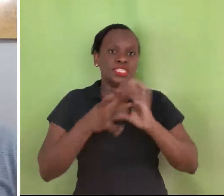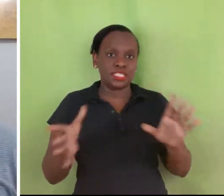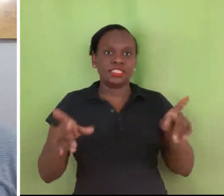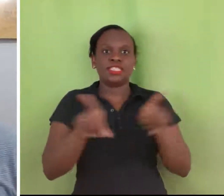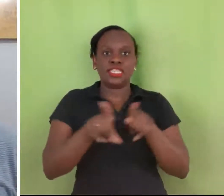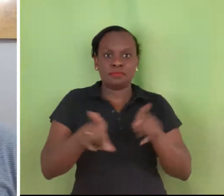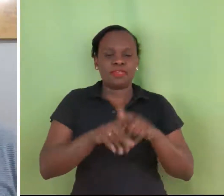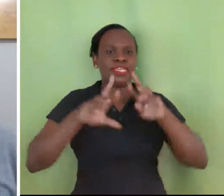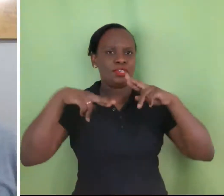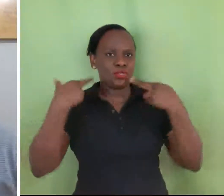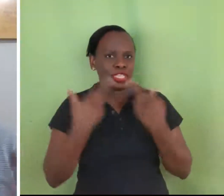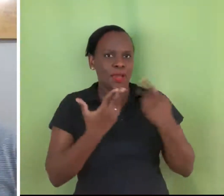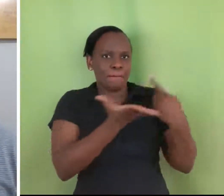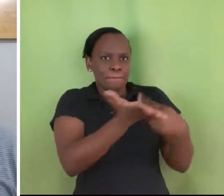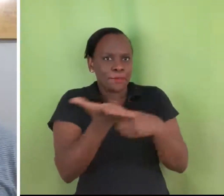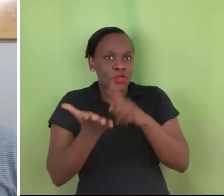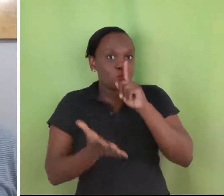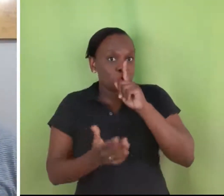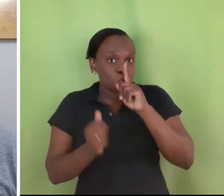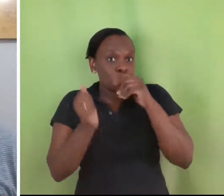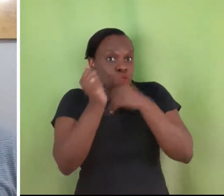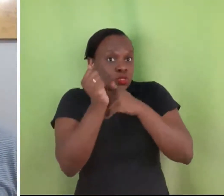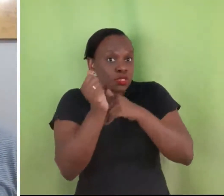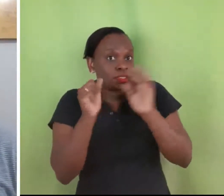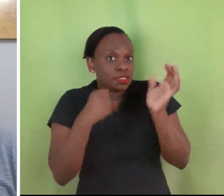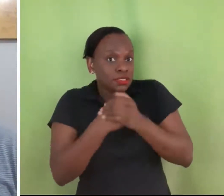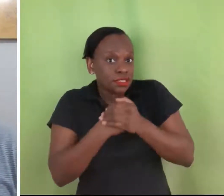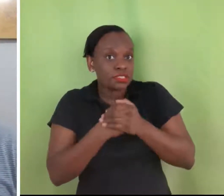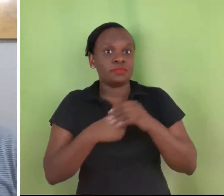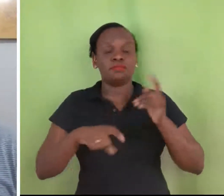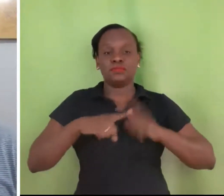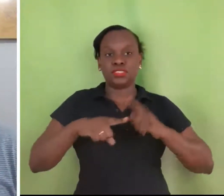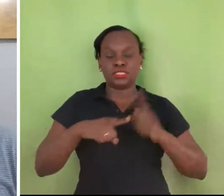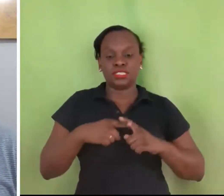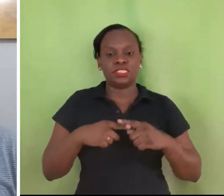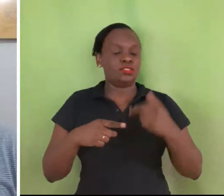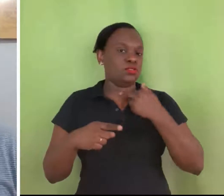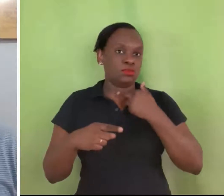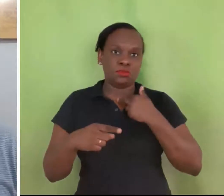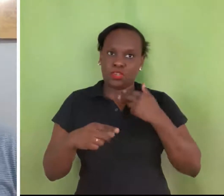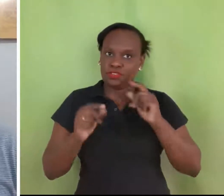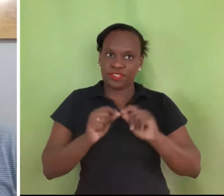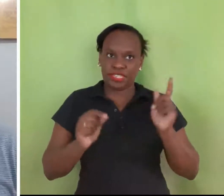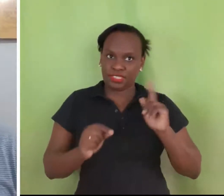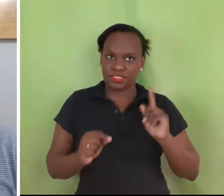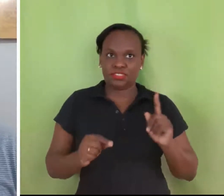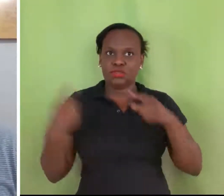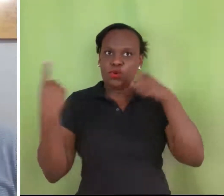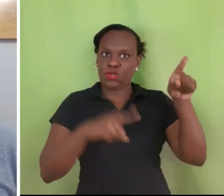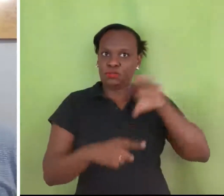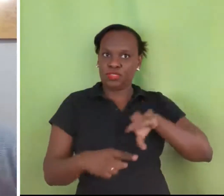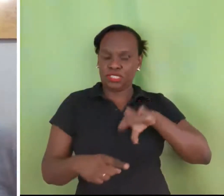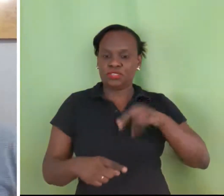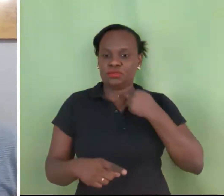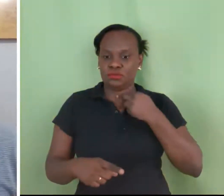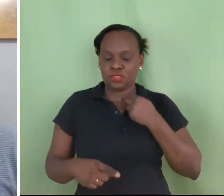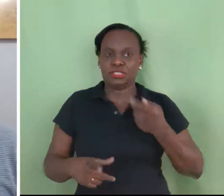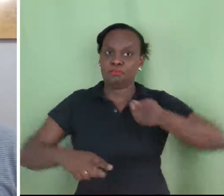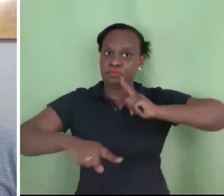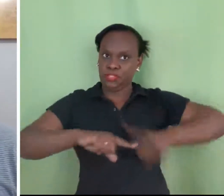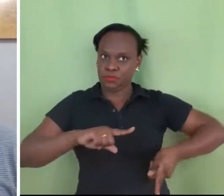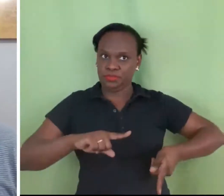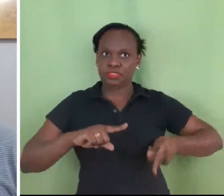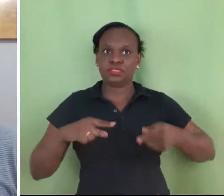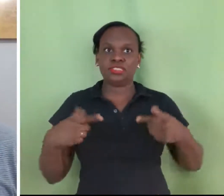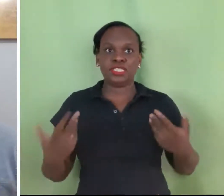Também se reuniram secretamente, né, porque era algo que não podia ser feito, né, os portugueses proibiam,